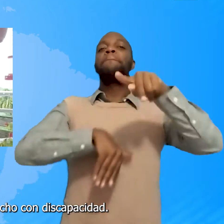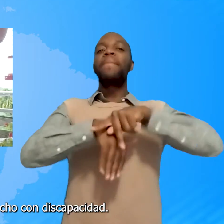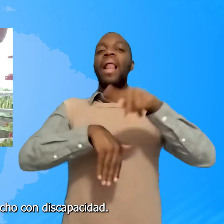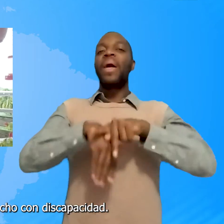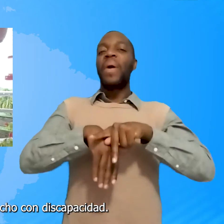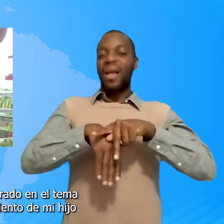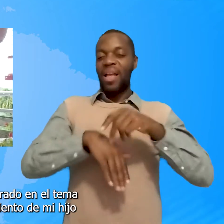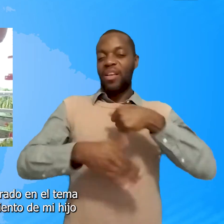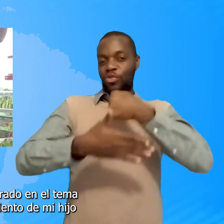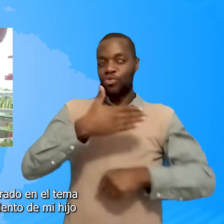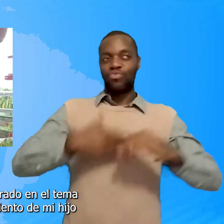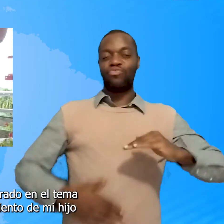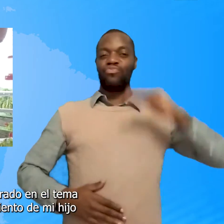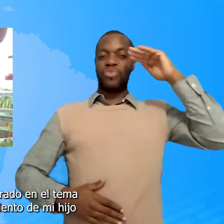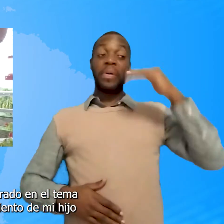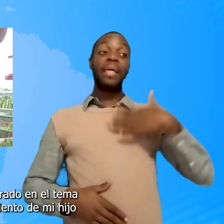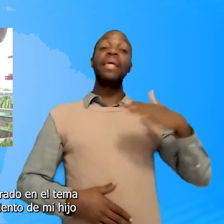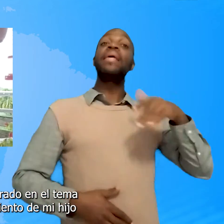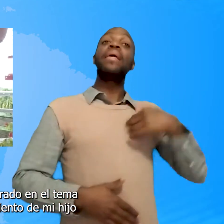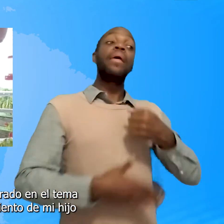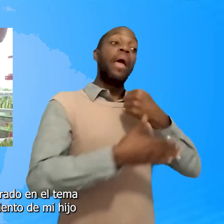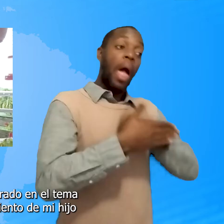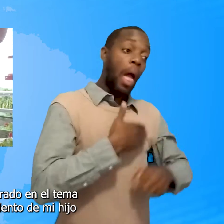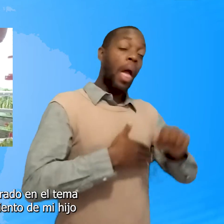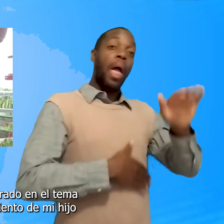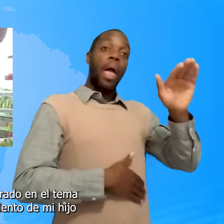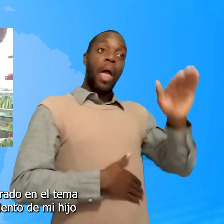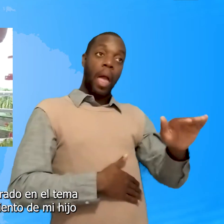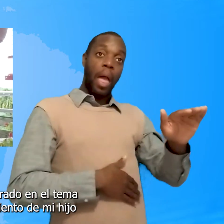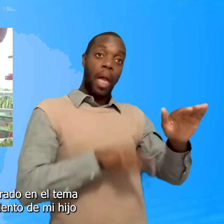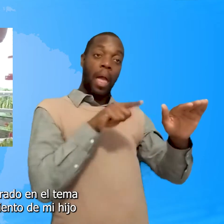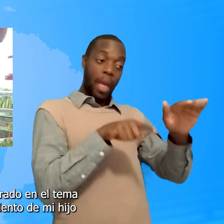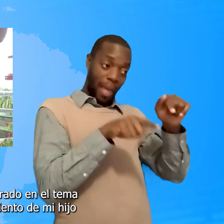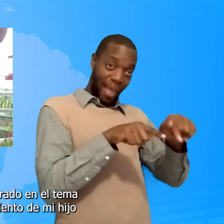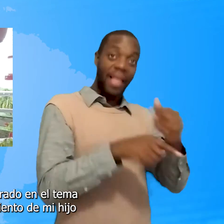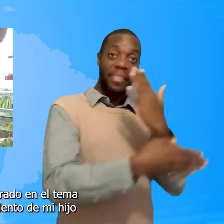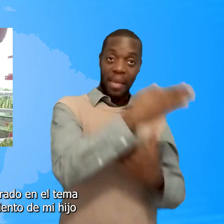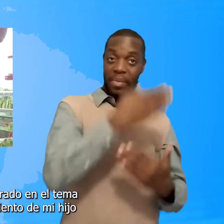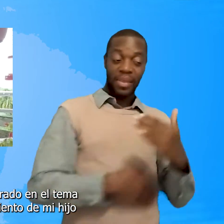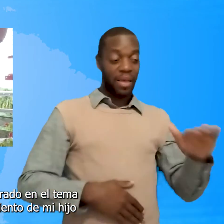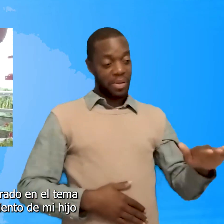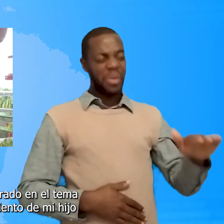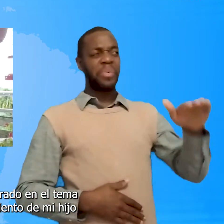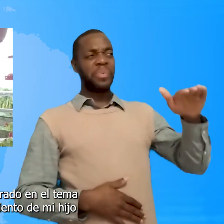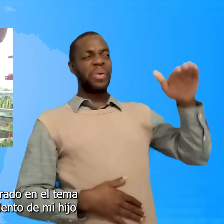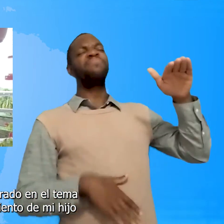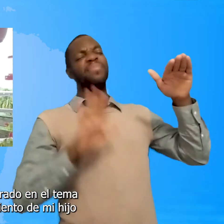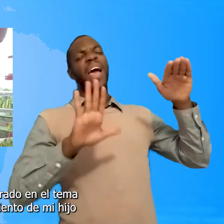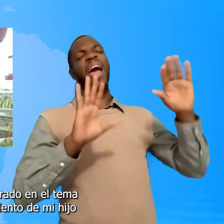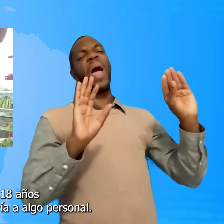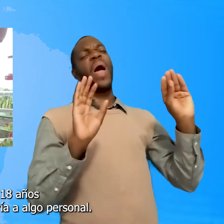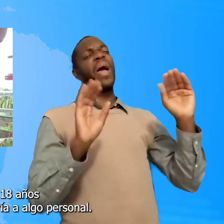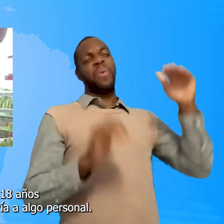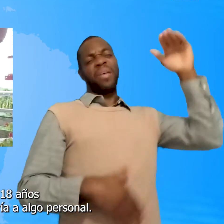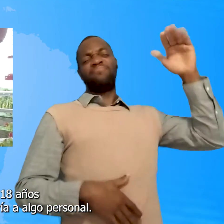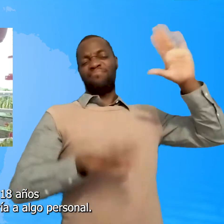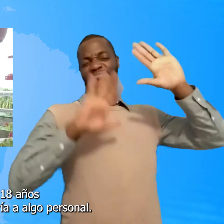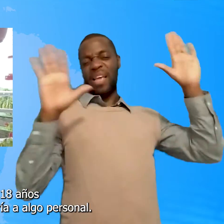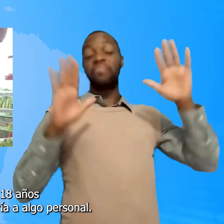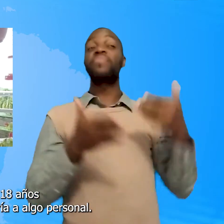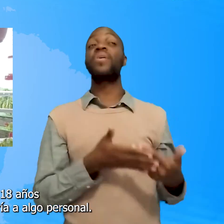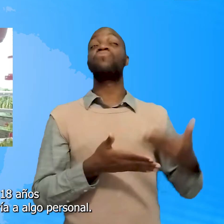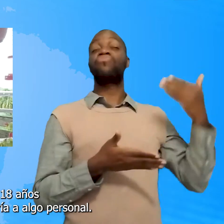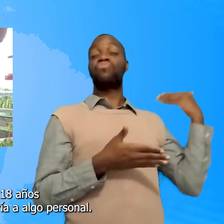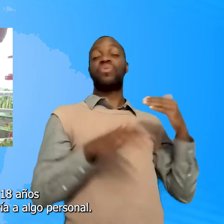con discapacidad. Entonces, he entrado en el tema desde el nacimiento de mi hijo ya hace